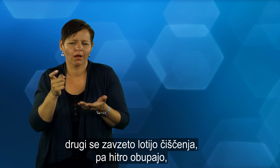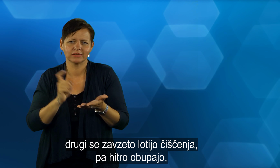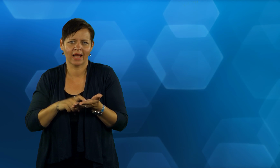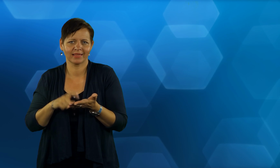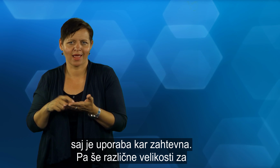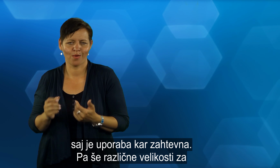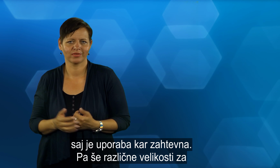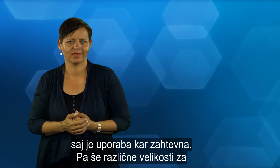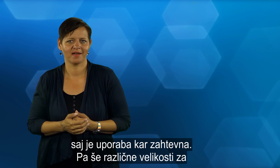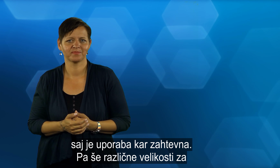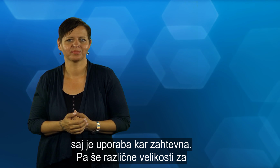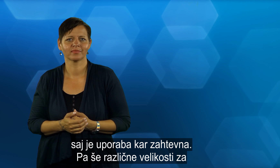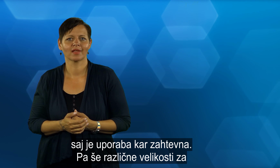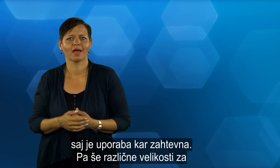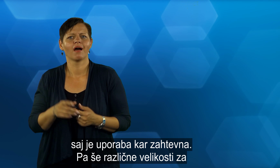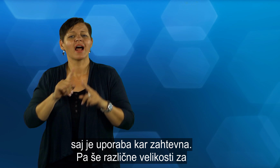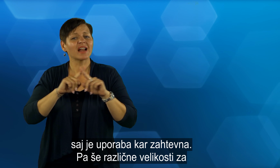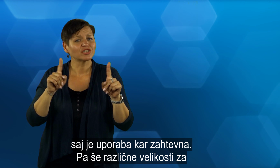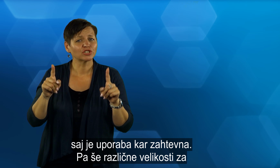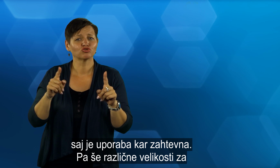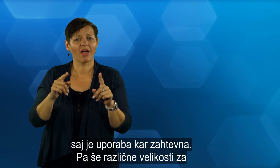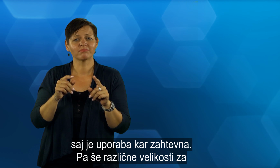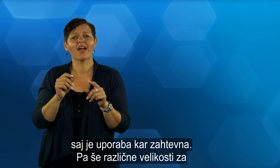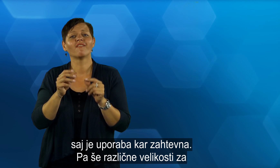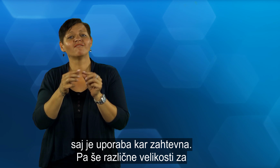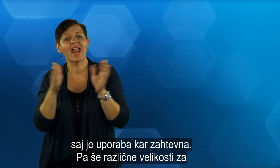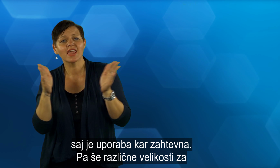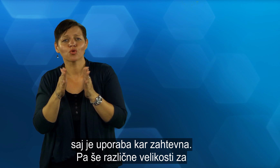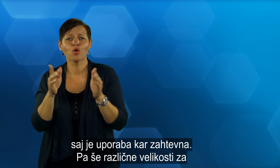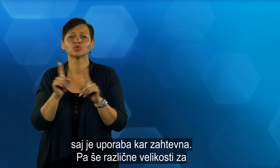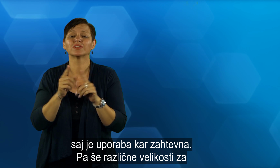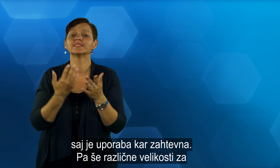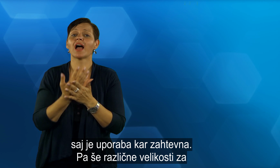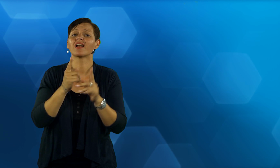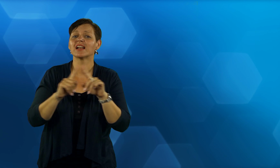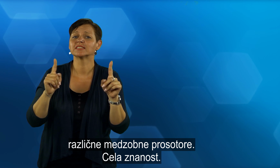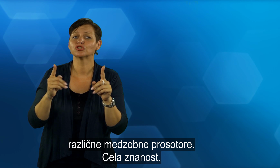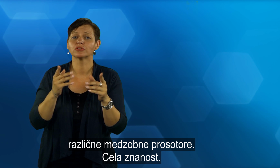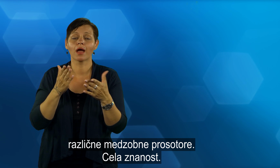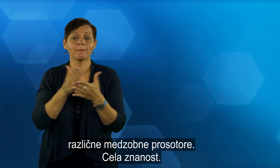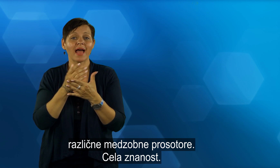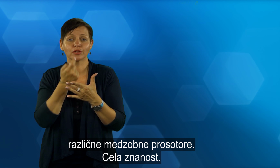kar zahtevna. Pa še različne velikosti za različne medzobne prostore.